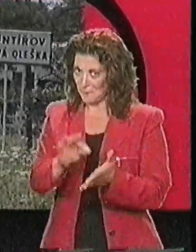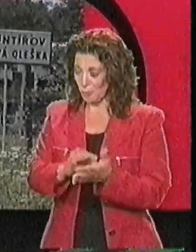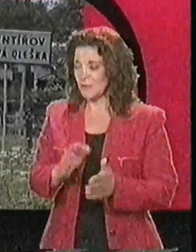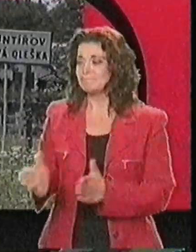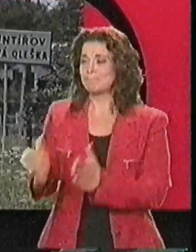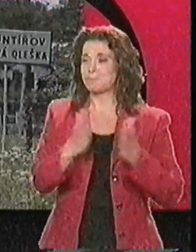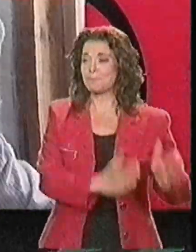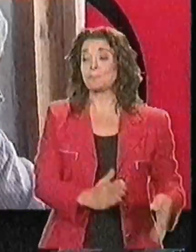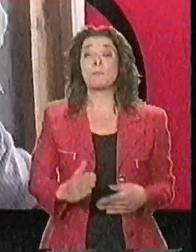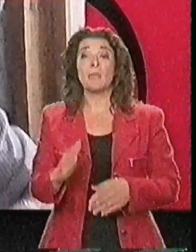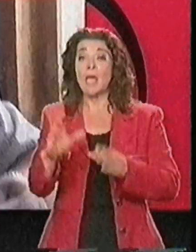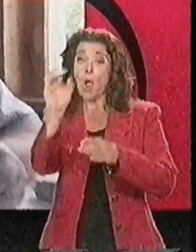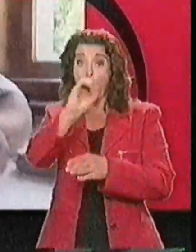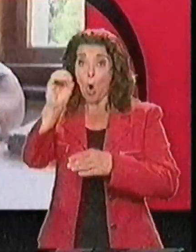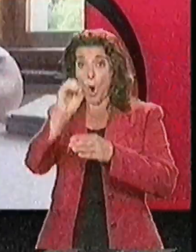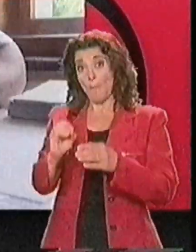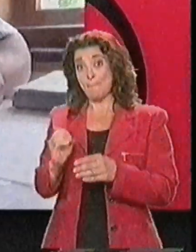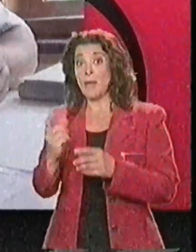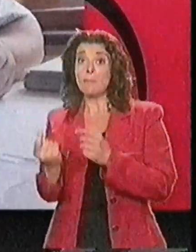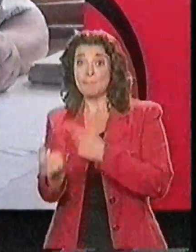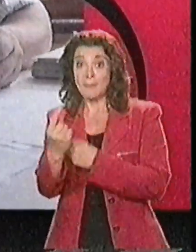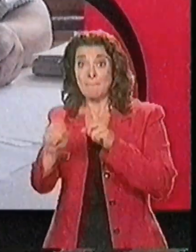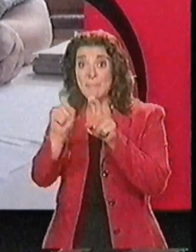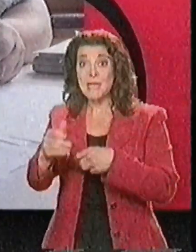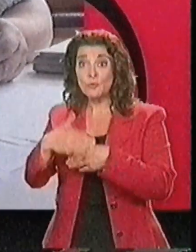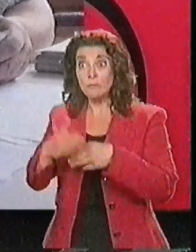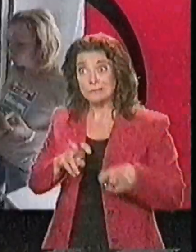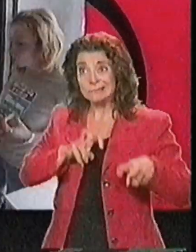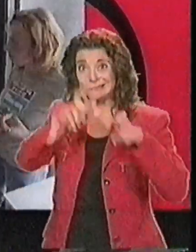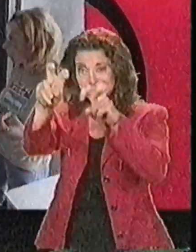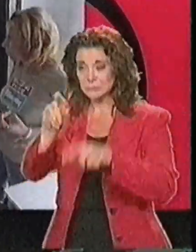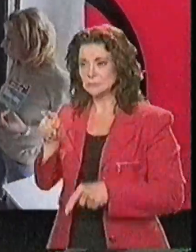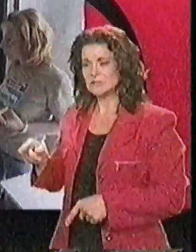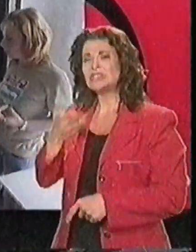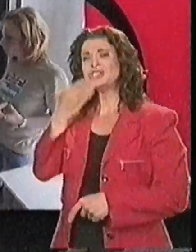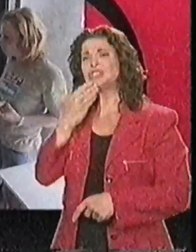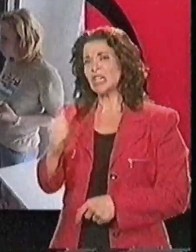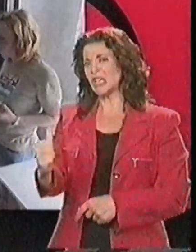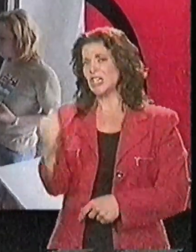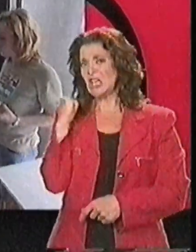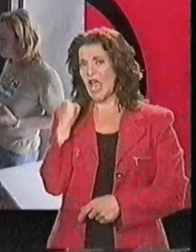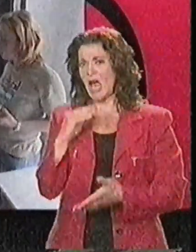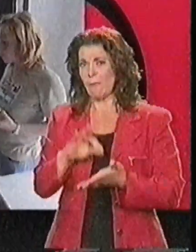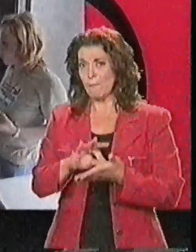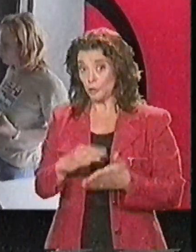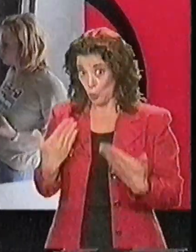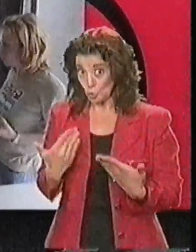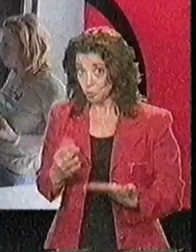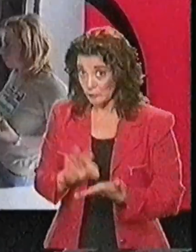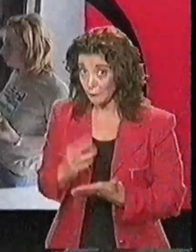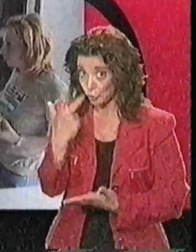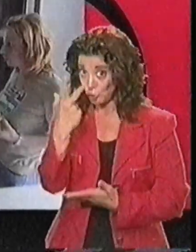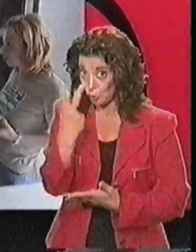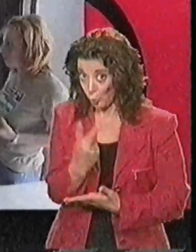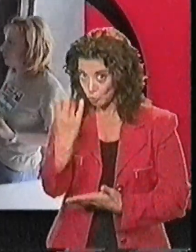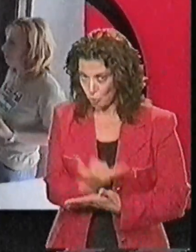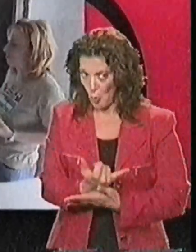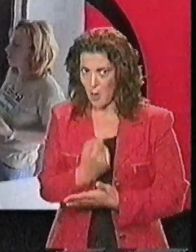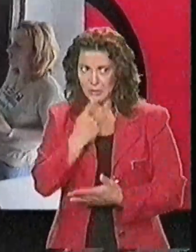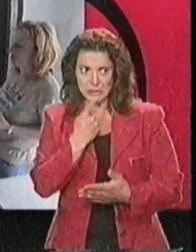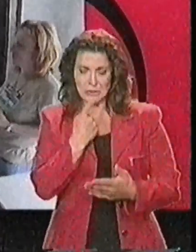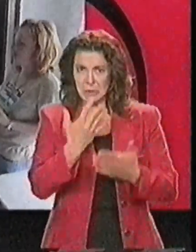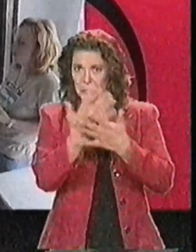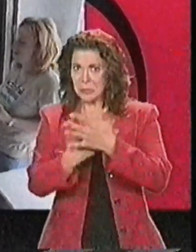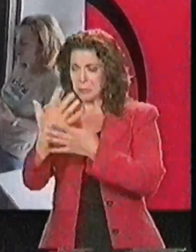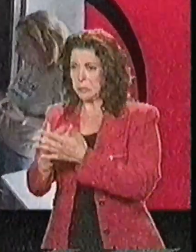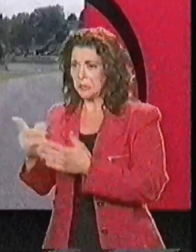on ne peut pas dire que ces élections suscitent l'enthousiasme. Les Tchèques, qui votaient hier et aujourd'hui, ont fait encore moins bien que prévu, malgré les petits